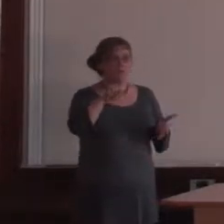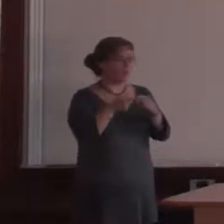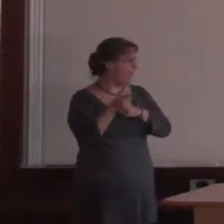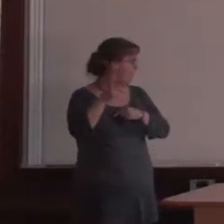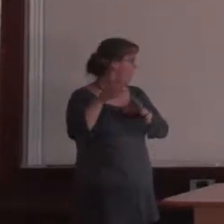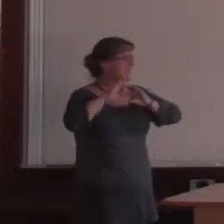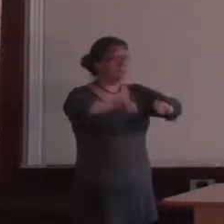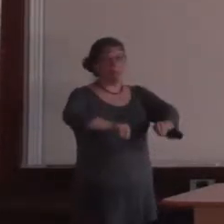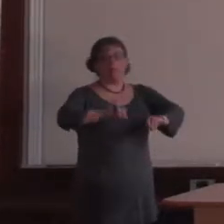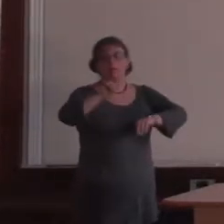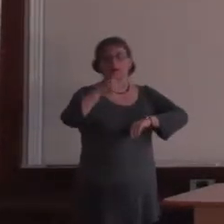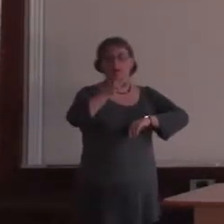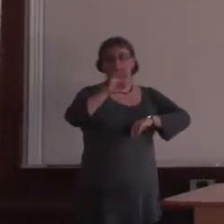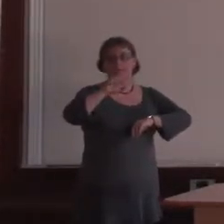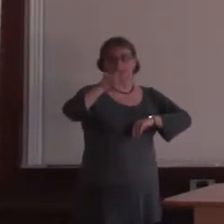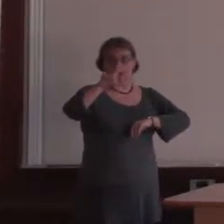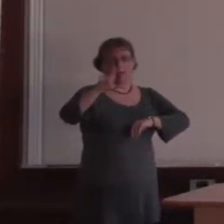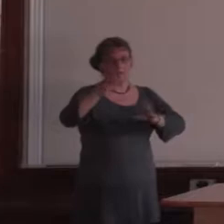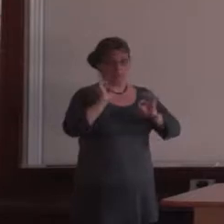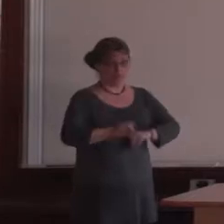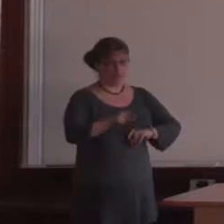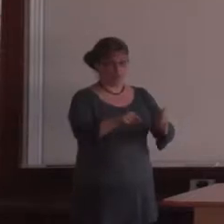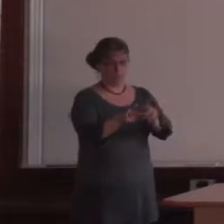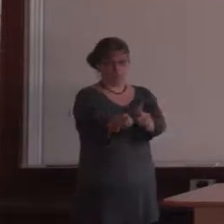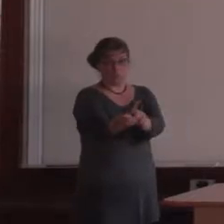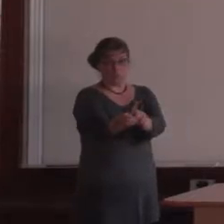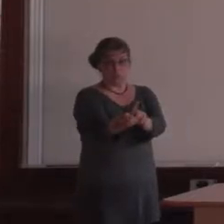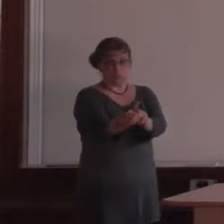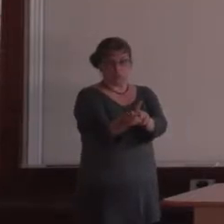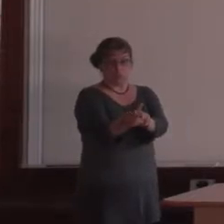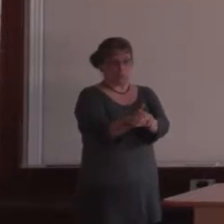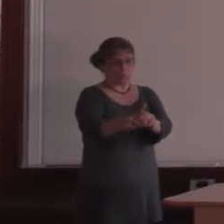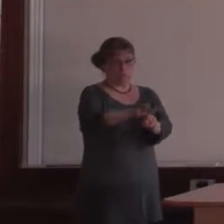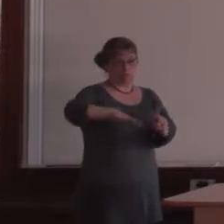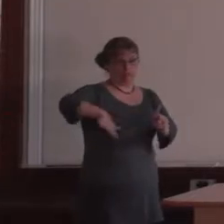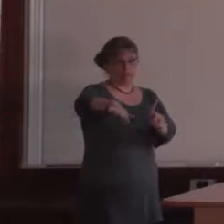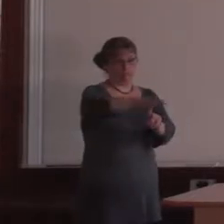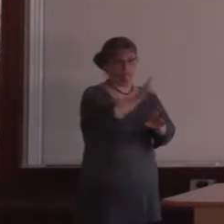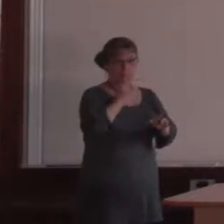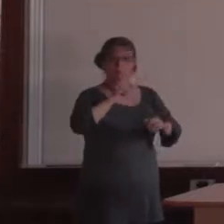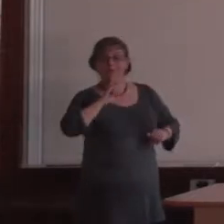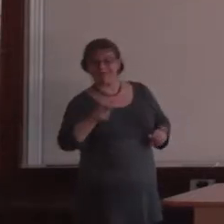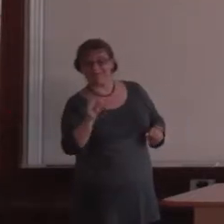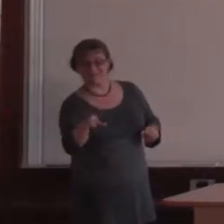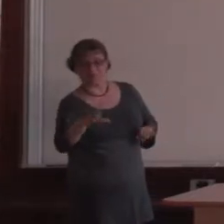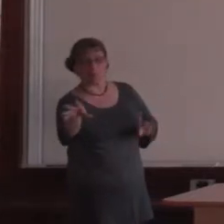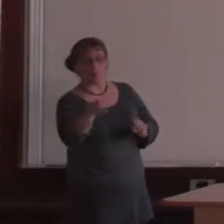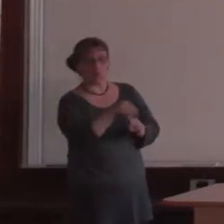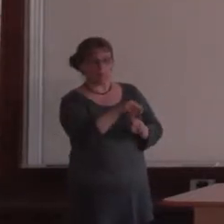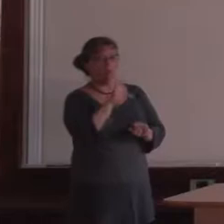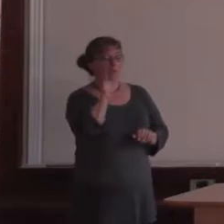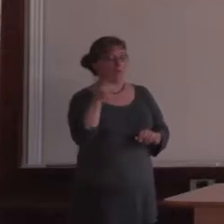remonter. Il va aller télécharger, compiler, installer la version de Python que j'ai indiquée. Et après, on peut